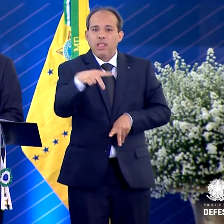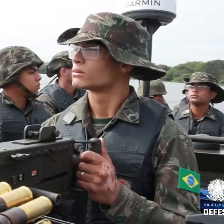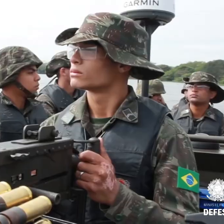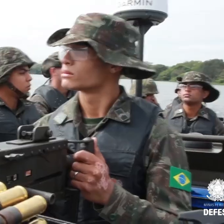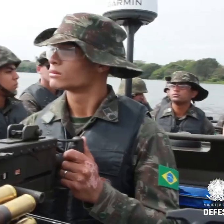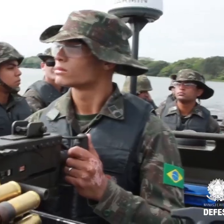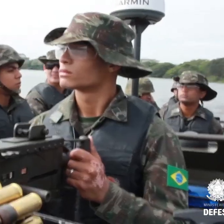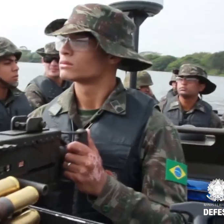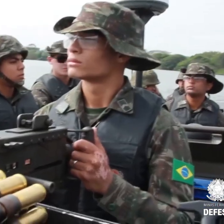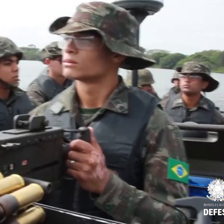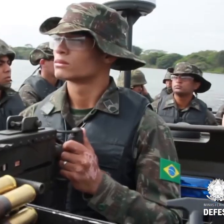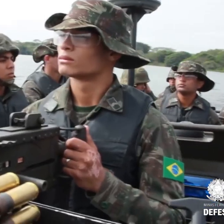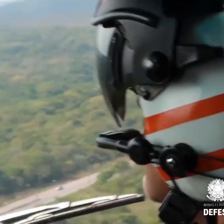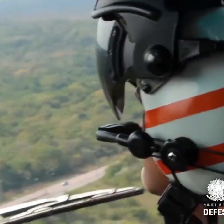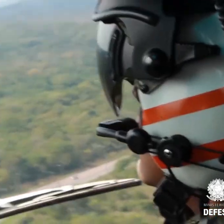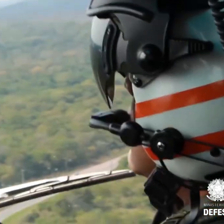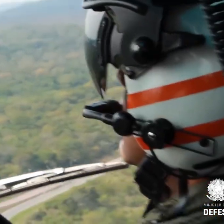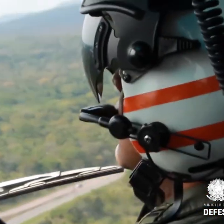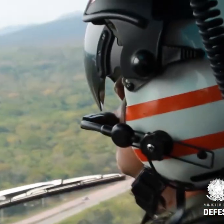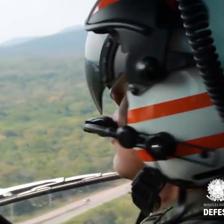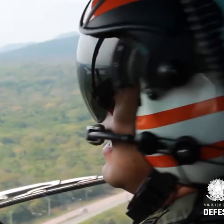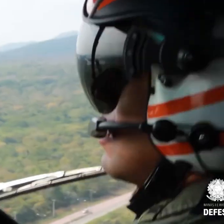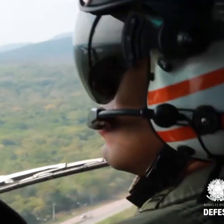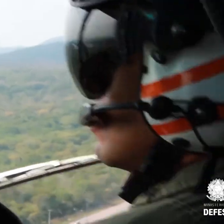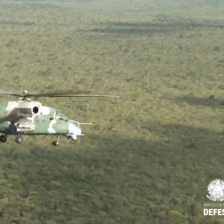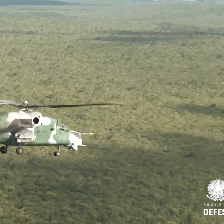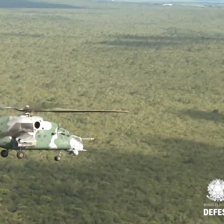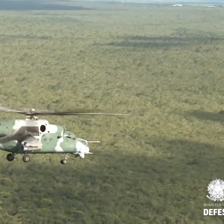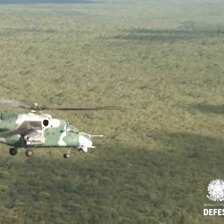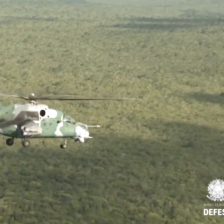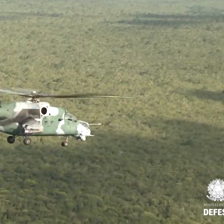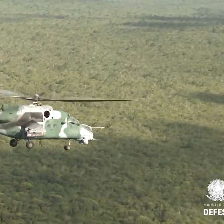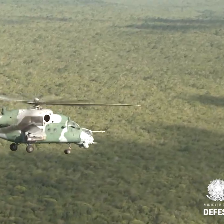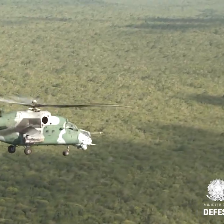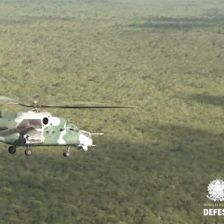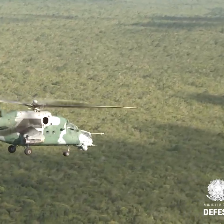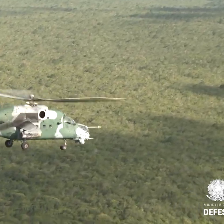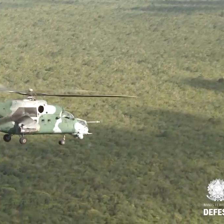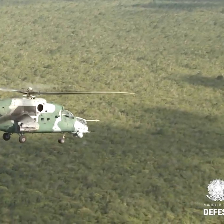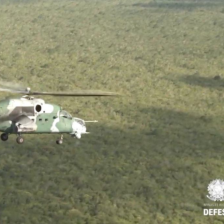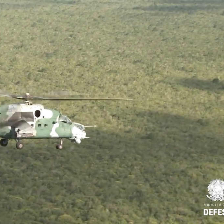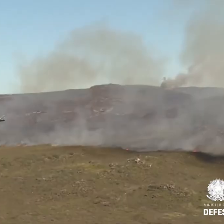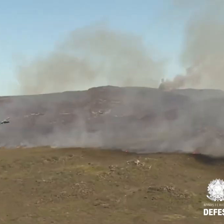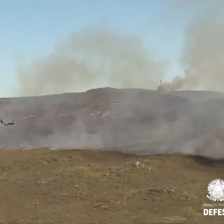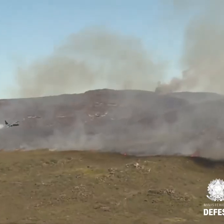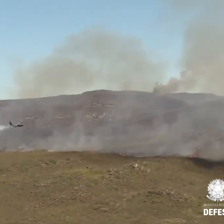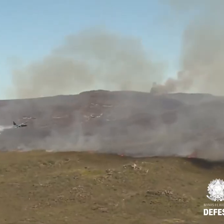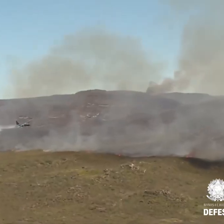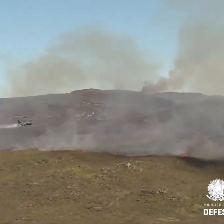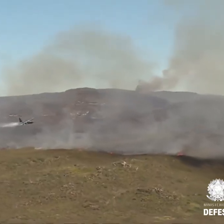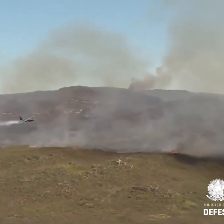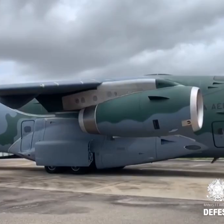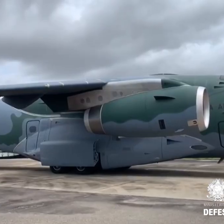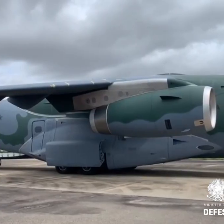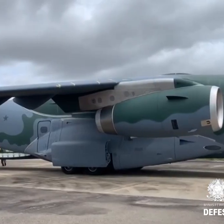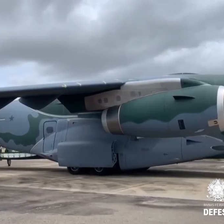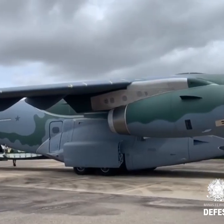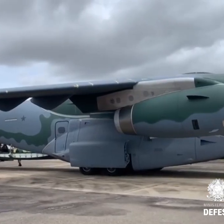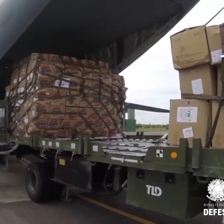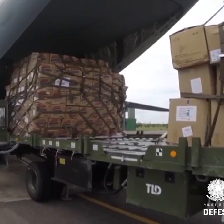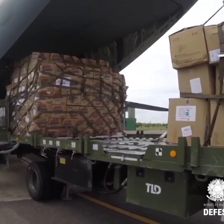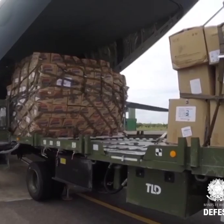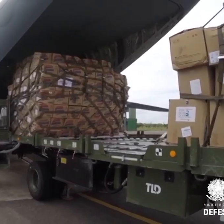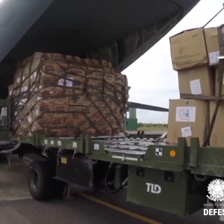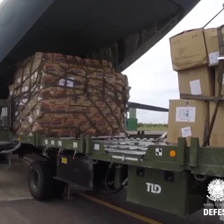brasileira. Ao longo de sua existência, as atividades do Ministério variaram entre vigilância de fronteiras, combate ao desmatamento, transporte